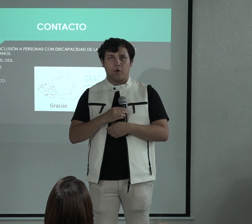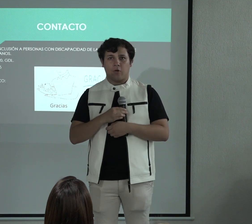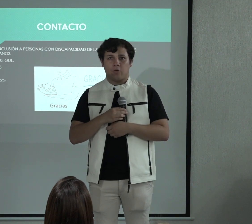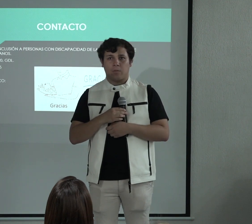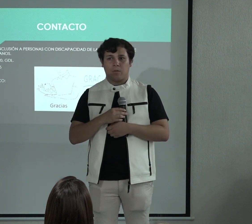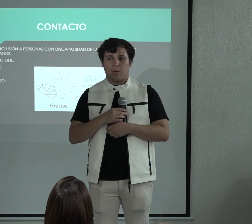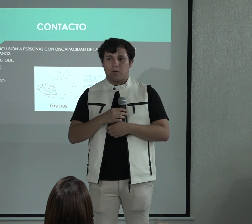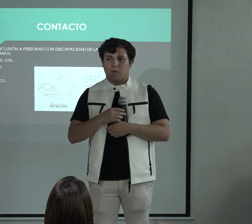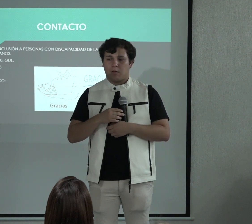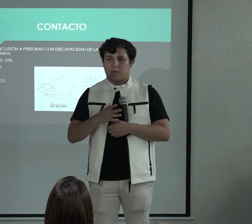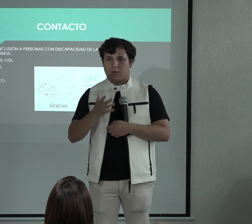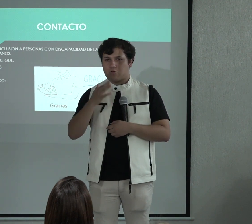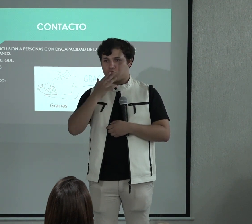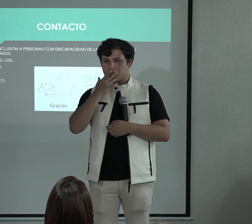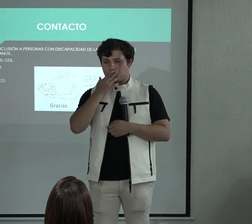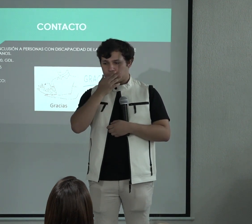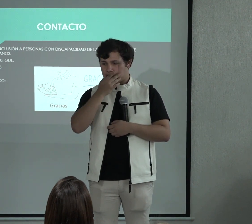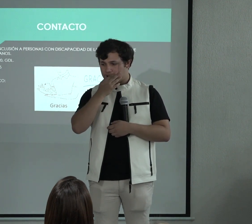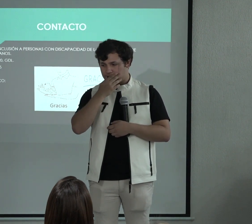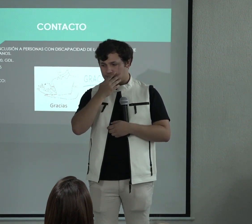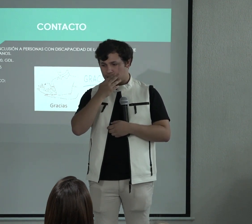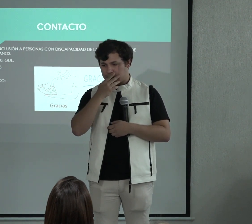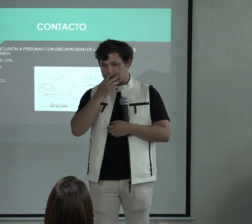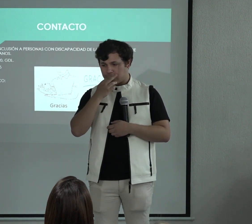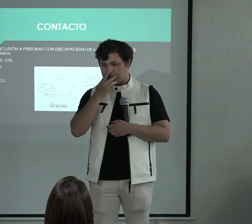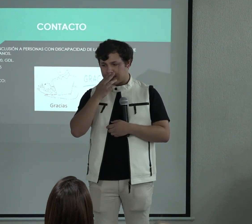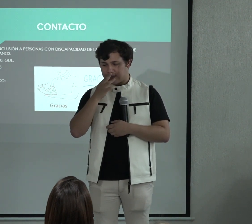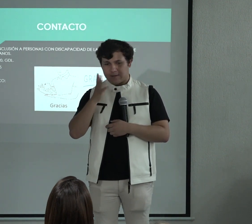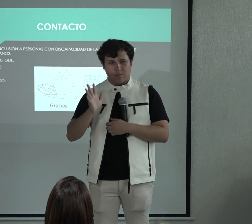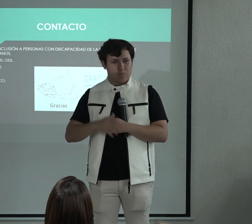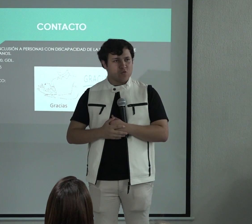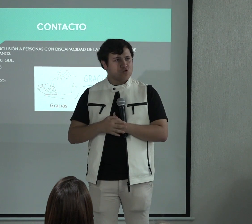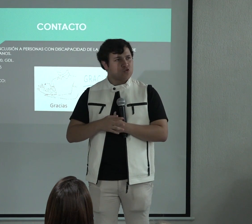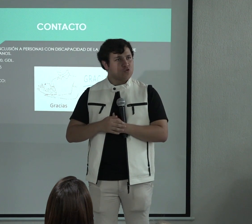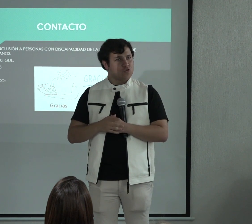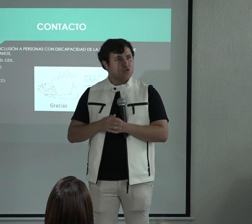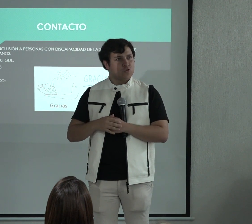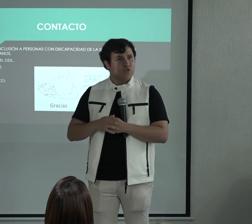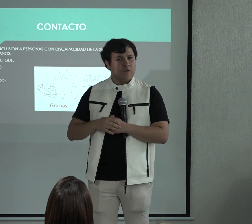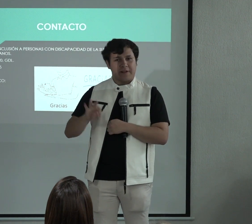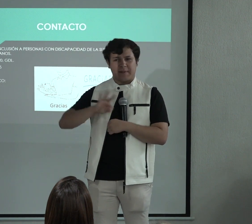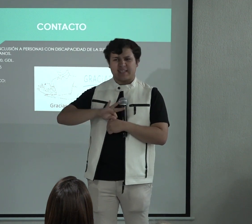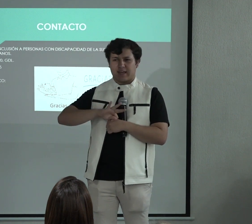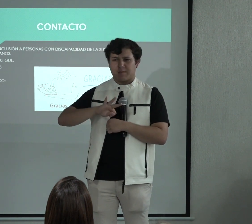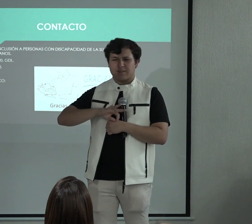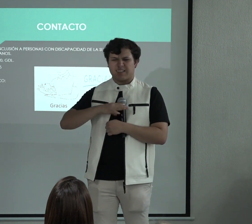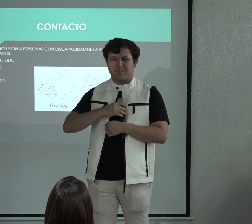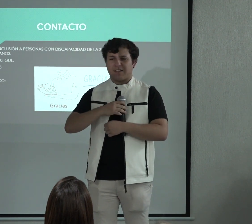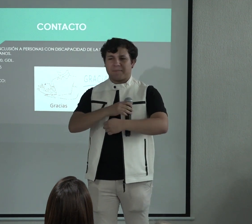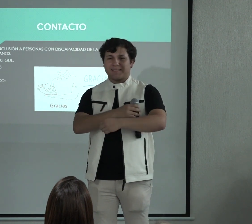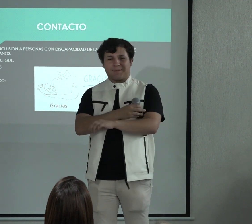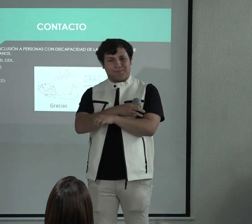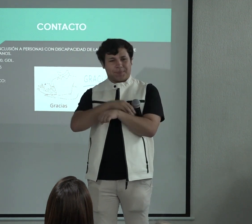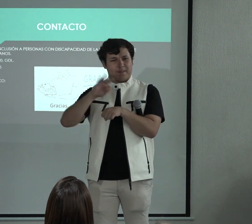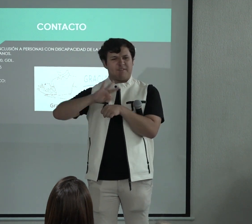ejemplo, una seña que se... Farmacia, vamos a decir farmacia.